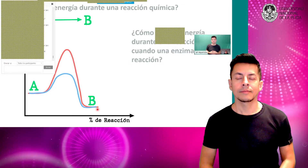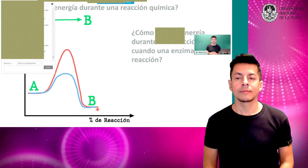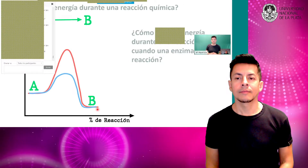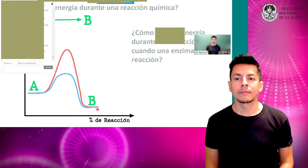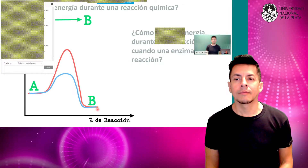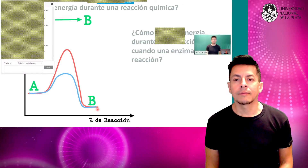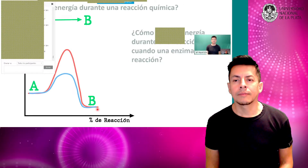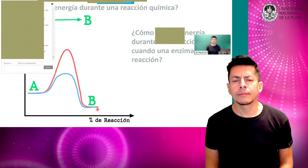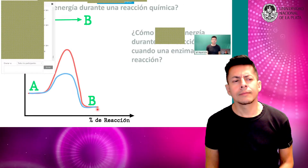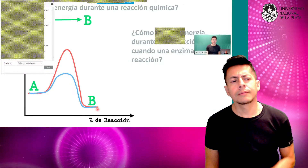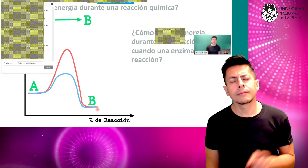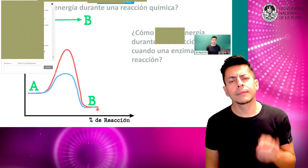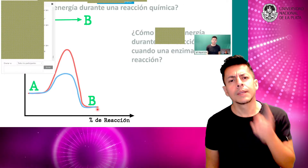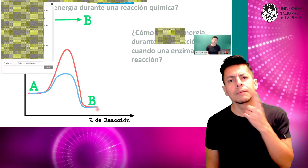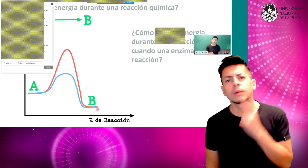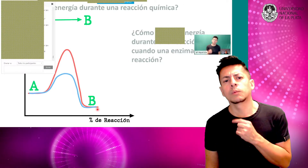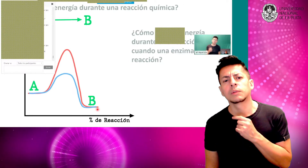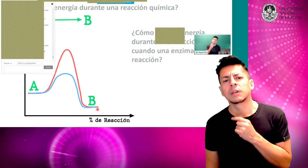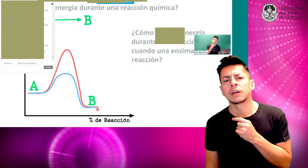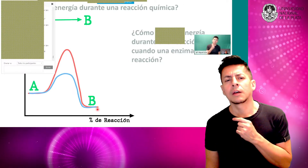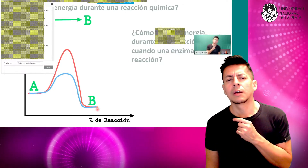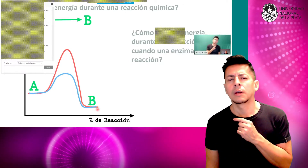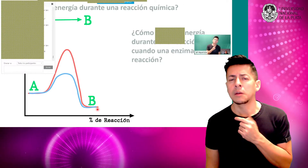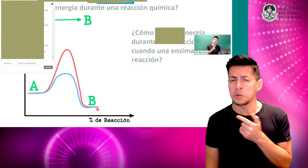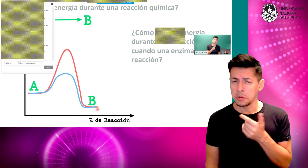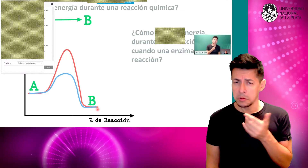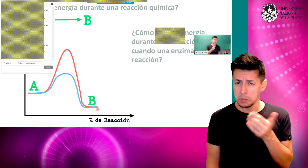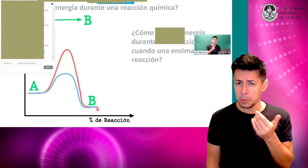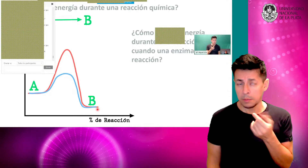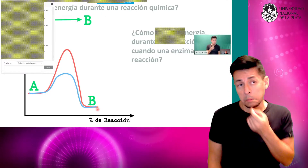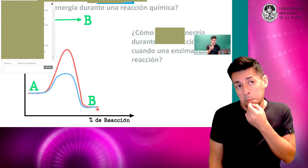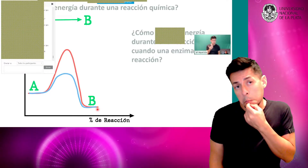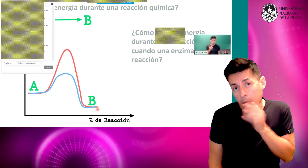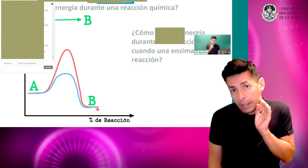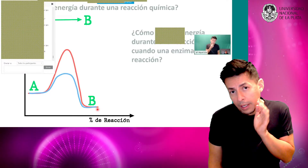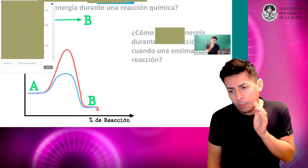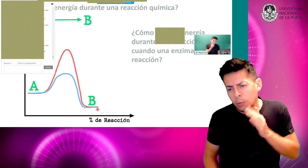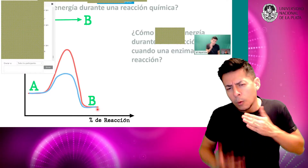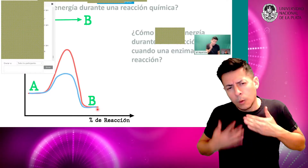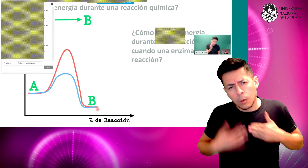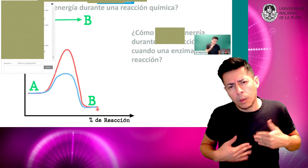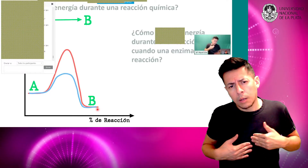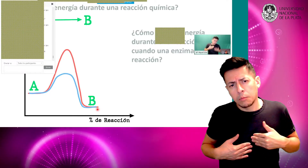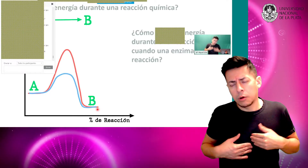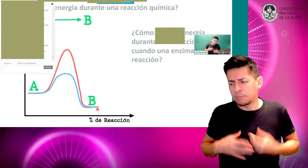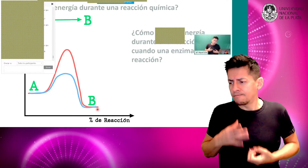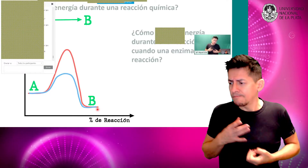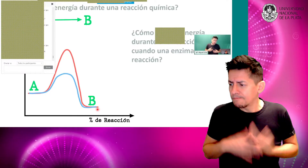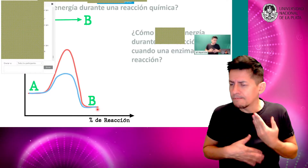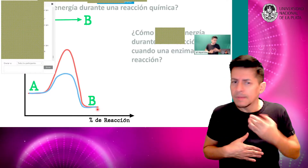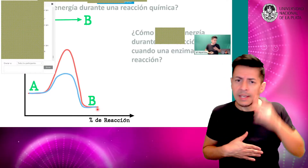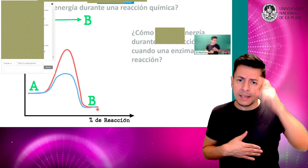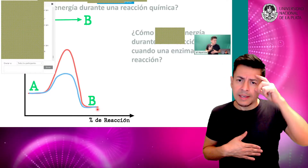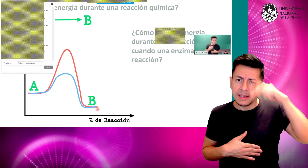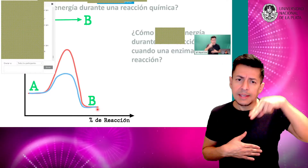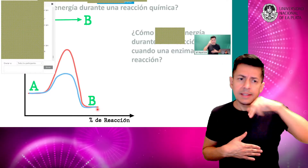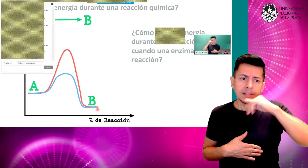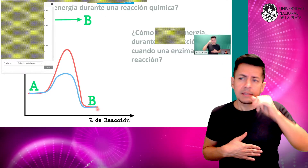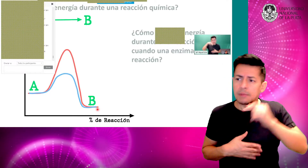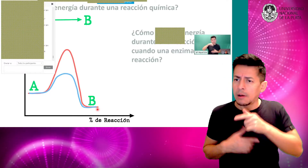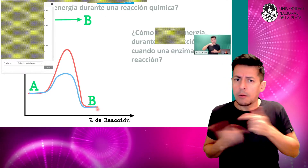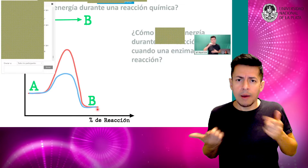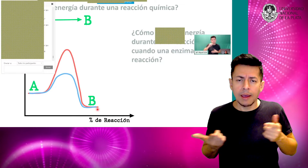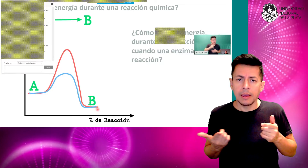Ade me pregunta, ¿podemos tomar enzimas en el caso de que nuestro organismo no las produzca? Qué buena pregunta. La